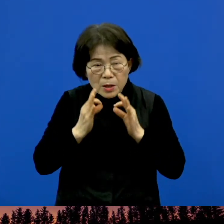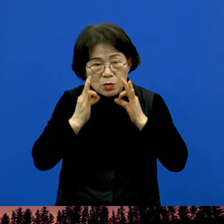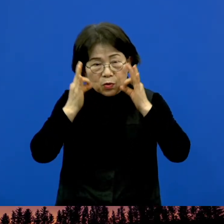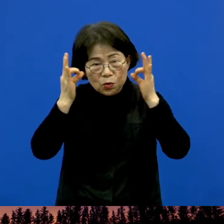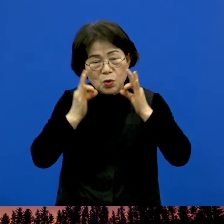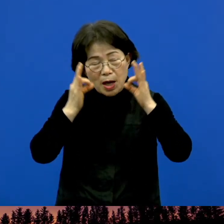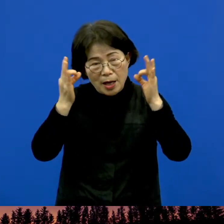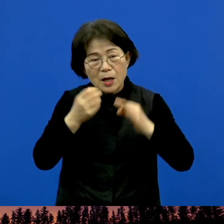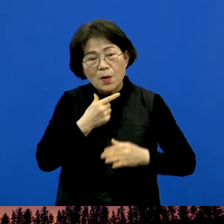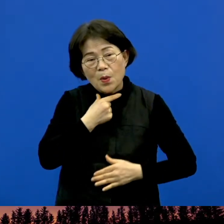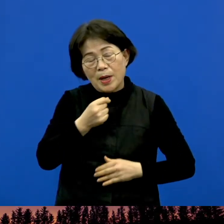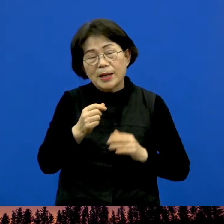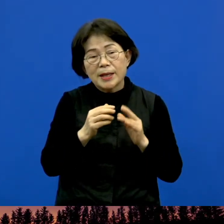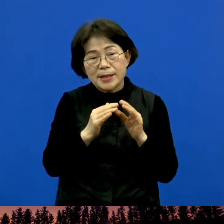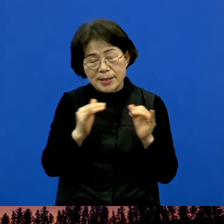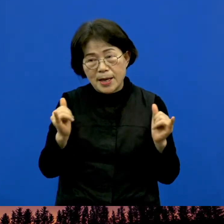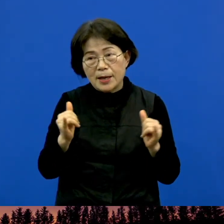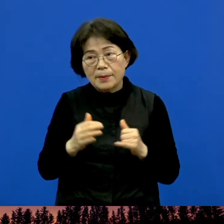이 베르디거든요.